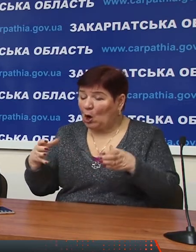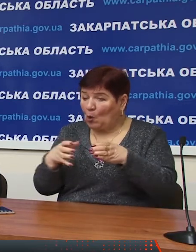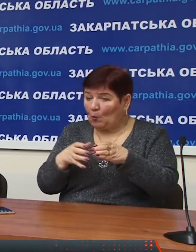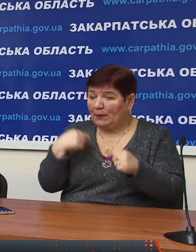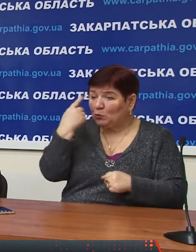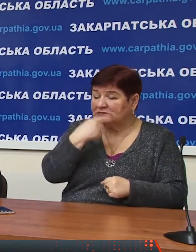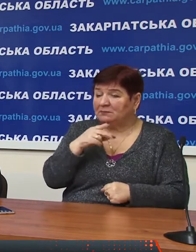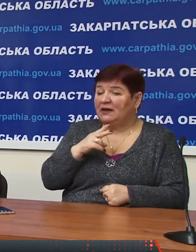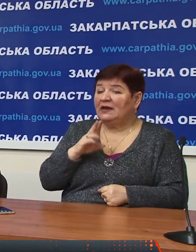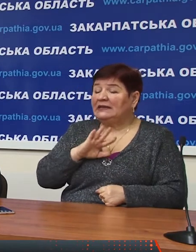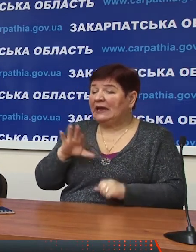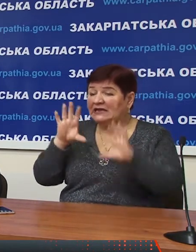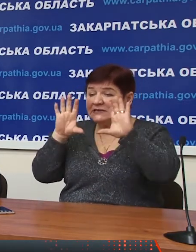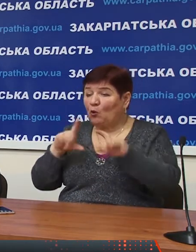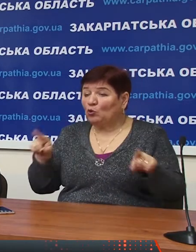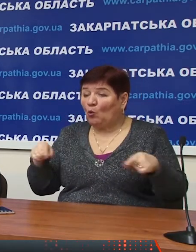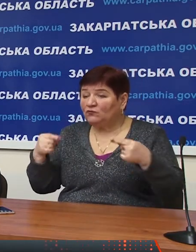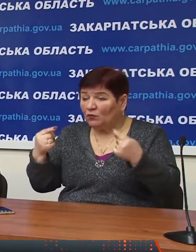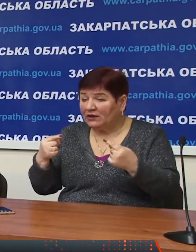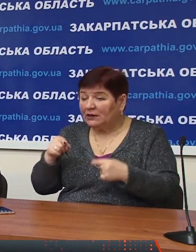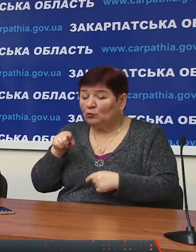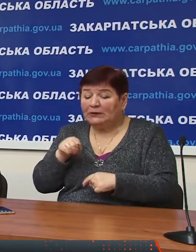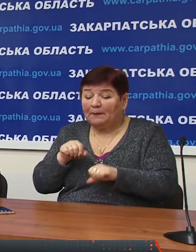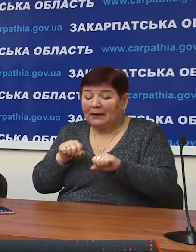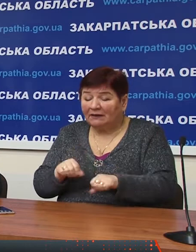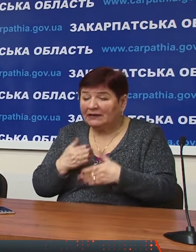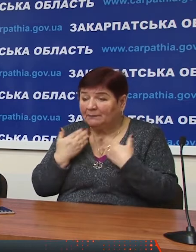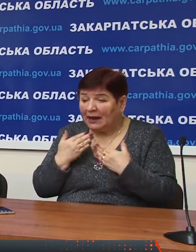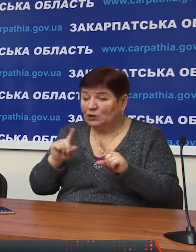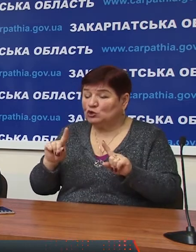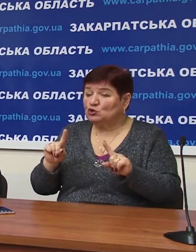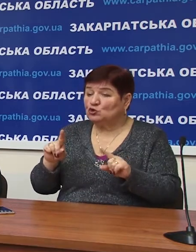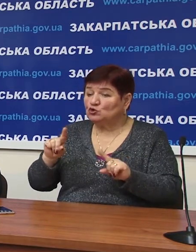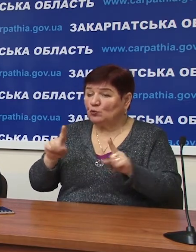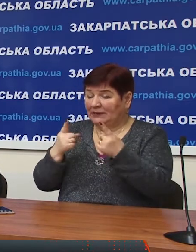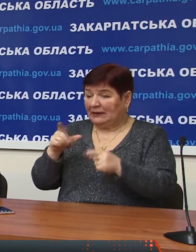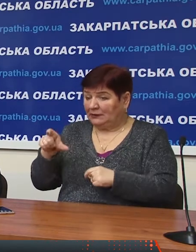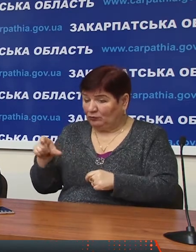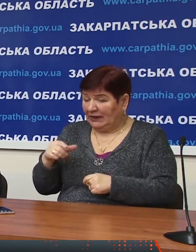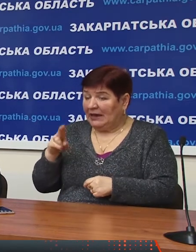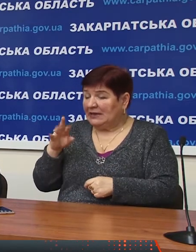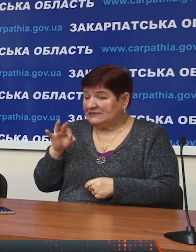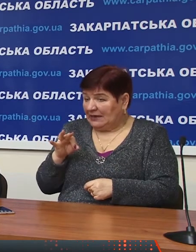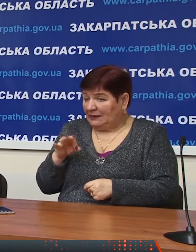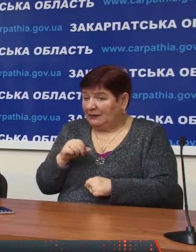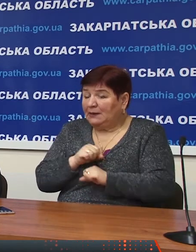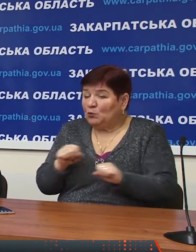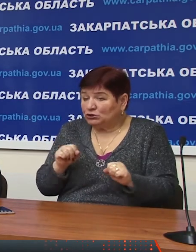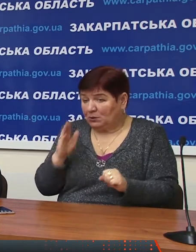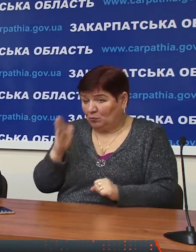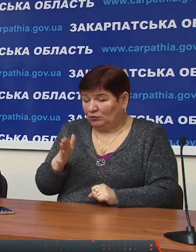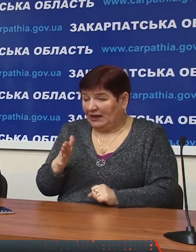це здійснюють, вони є незаконно утворені, вони не мають права зупиняти людей, не мають права у них питати, це не може бути махновщиною